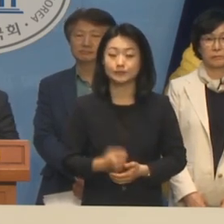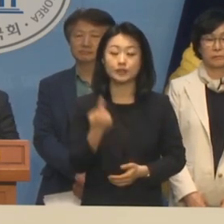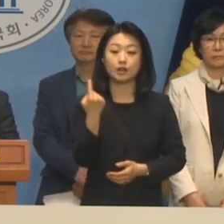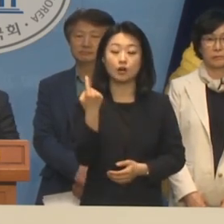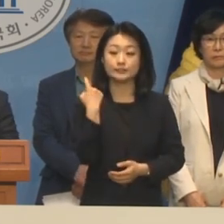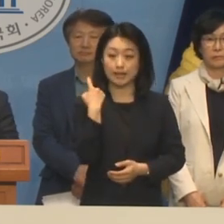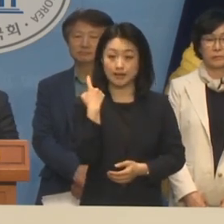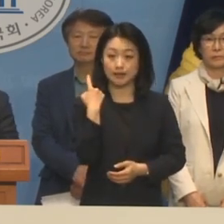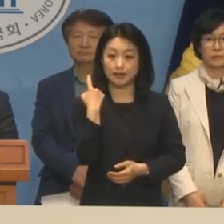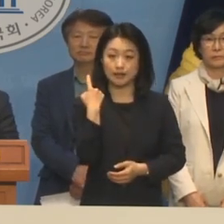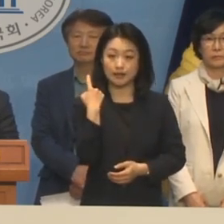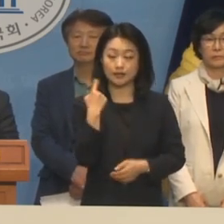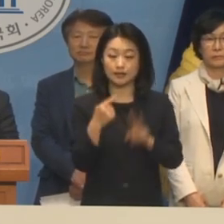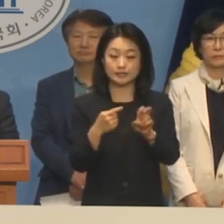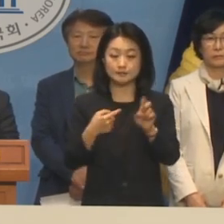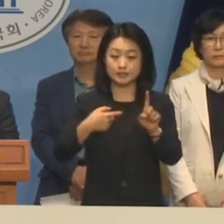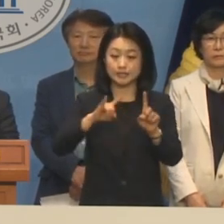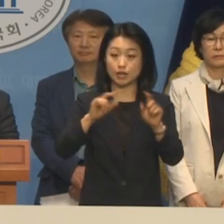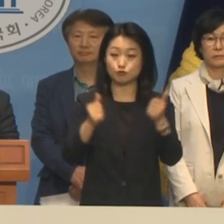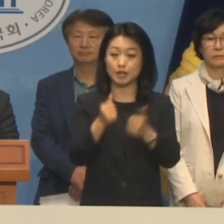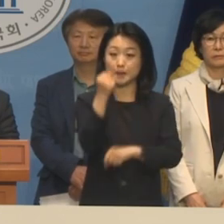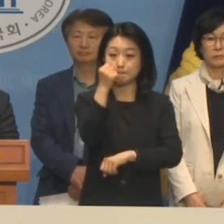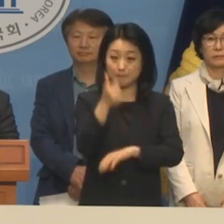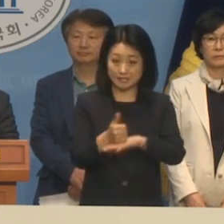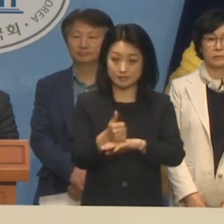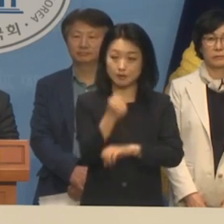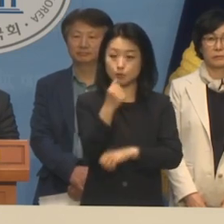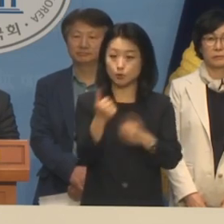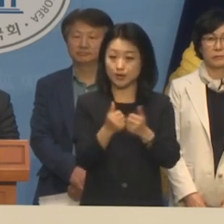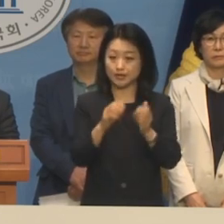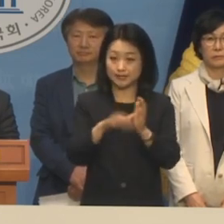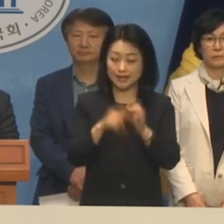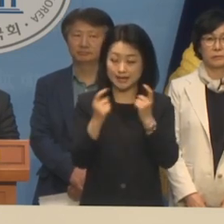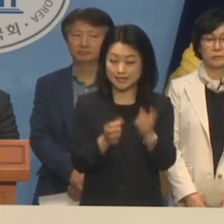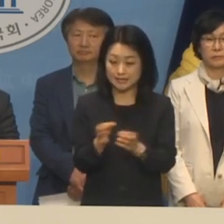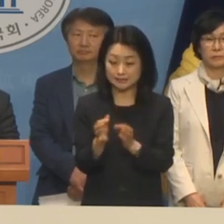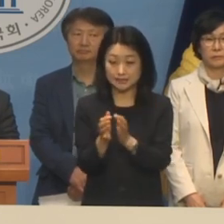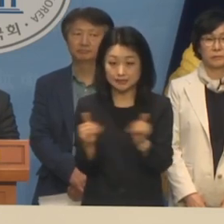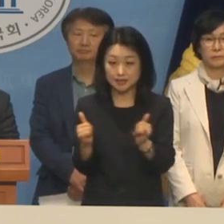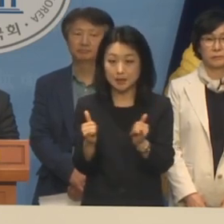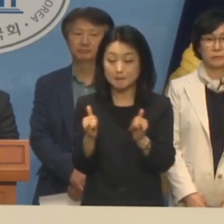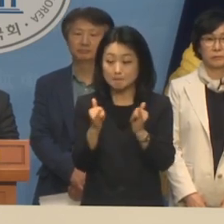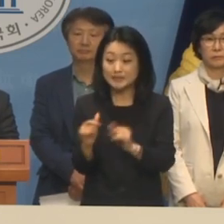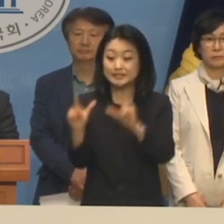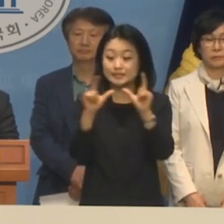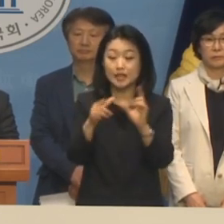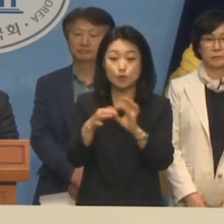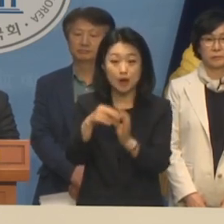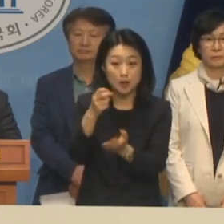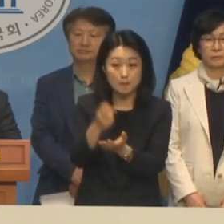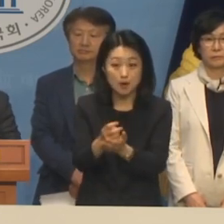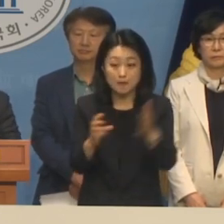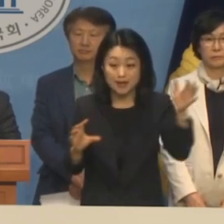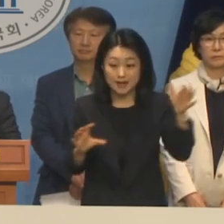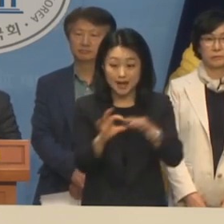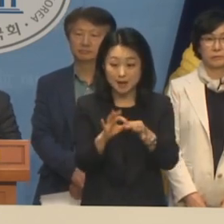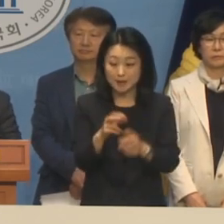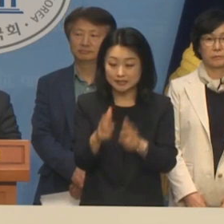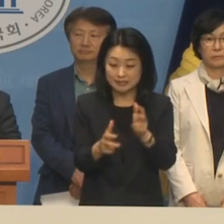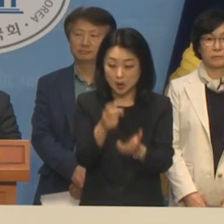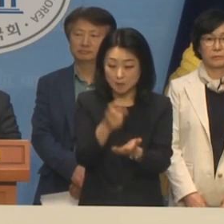어제 열린 21대 국회 마지막 본회의에서 소상공인 자영업자의 민생입법인 가맹사업법